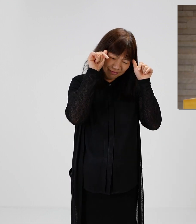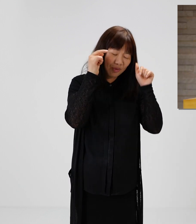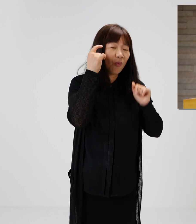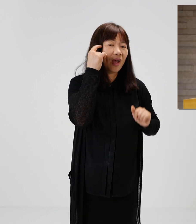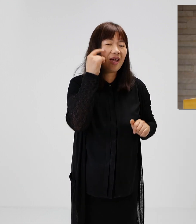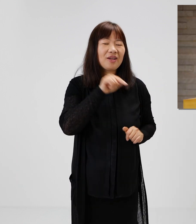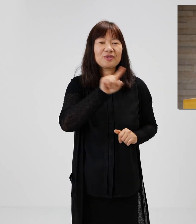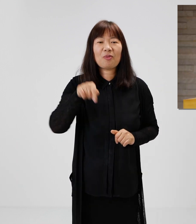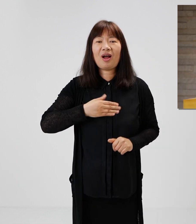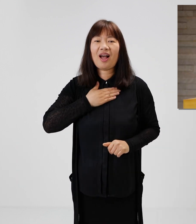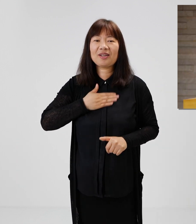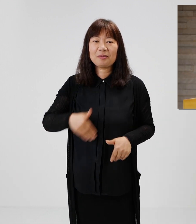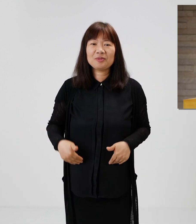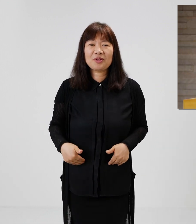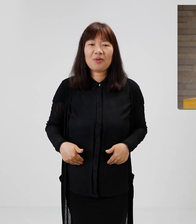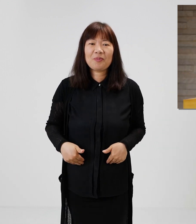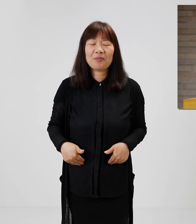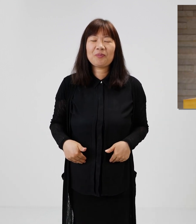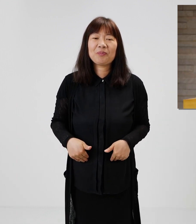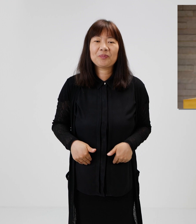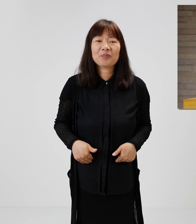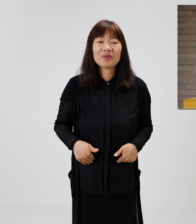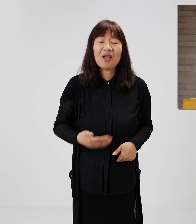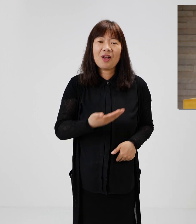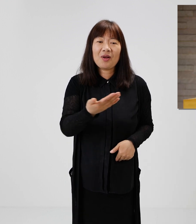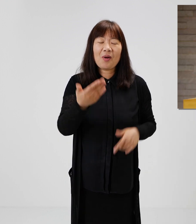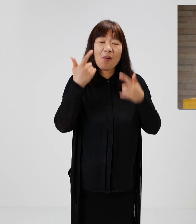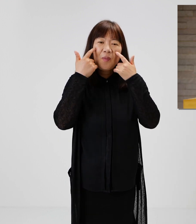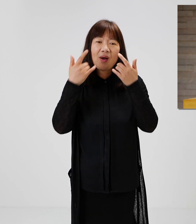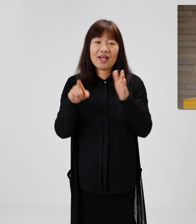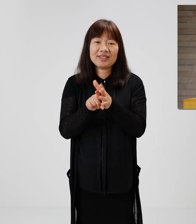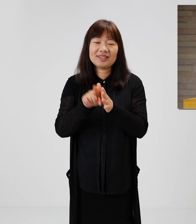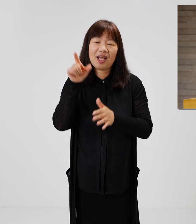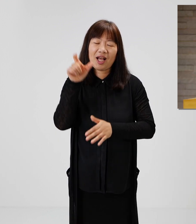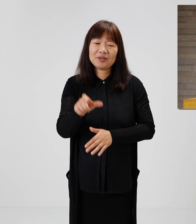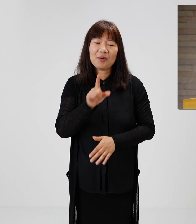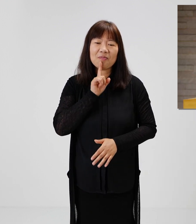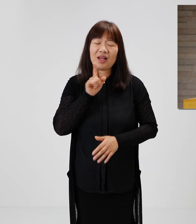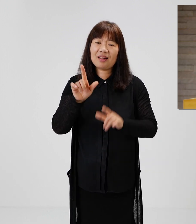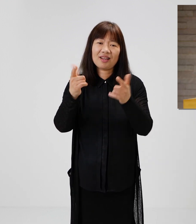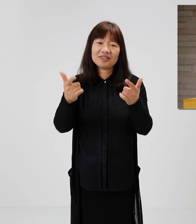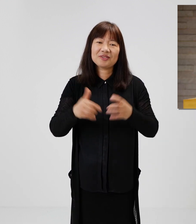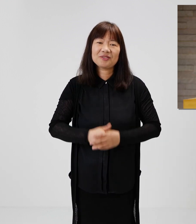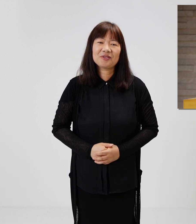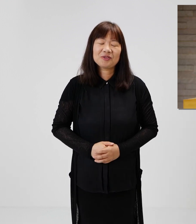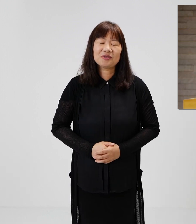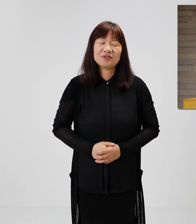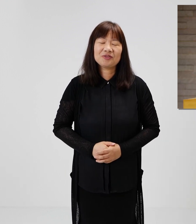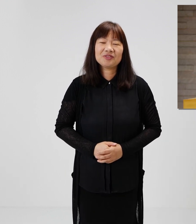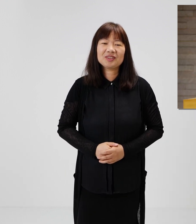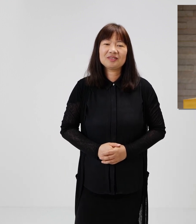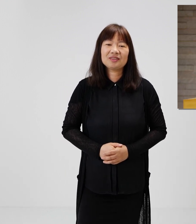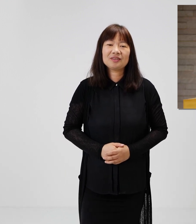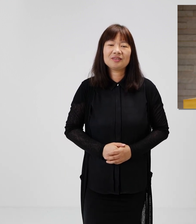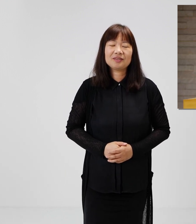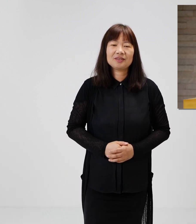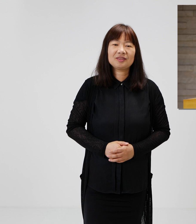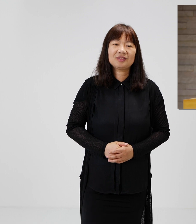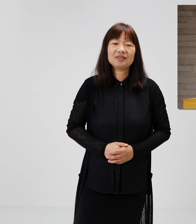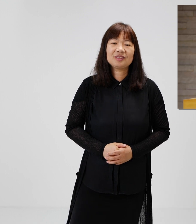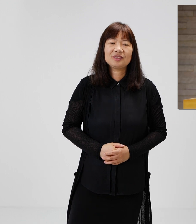돼요. 그건 여러분들의 컨빅션, 확신을 강조하라는 게 아니고, 강조하자는 것도 아니고,